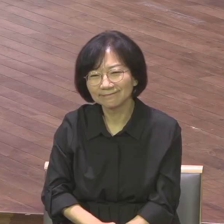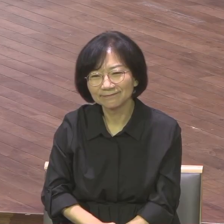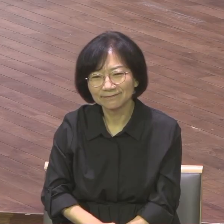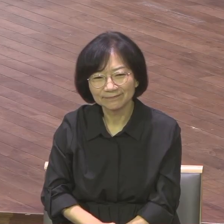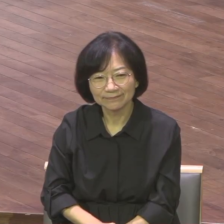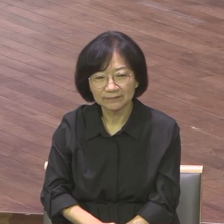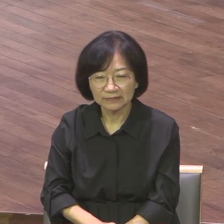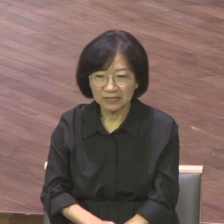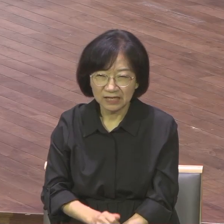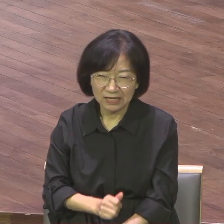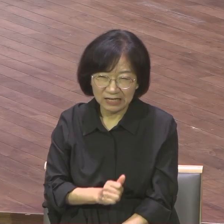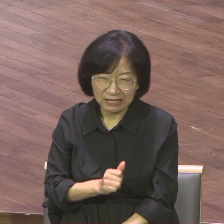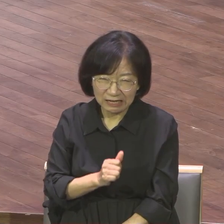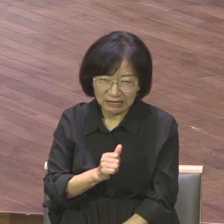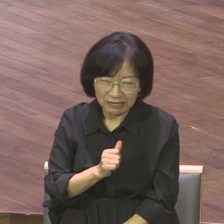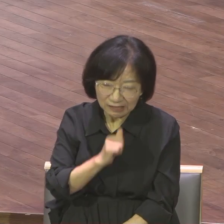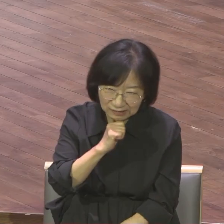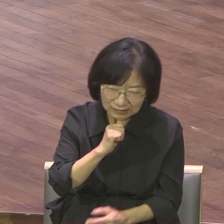찌들어지게 가난하게